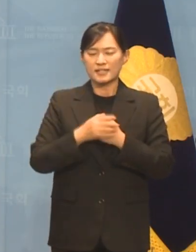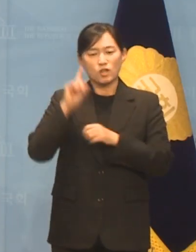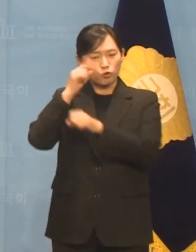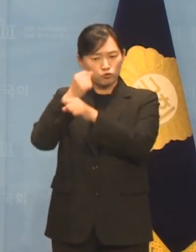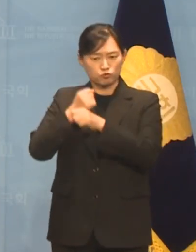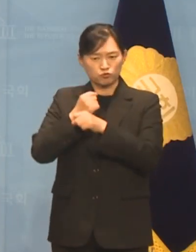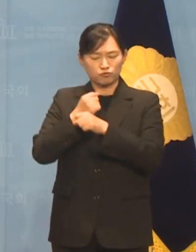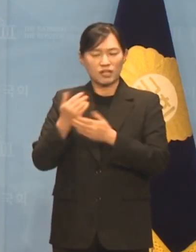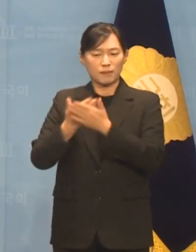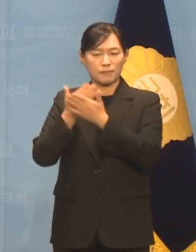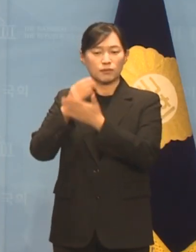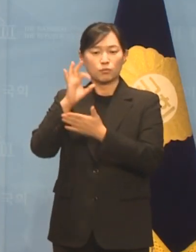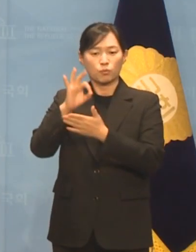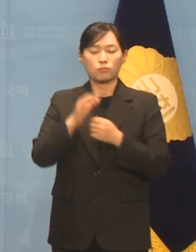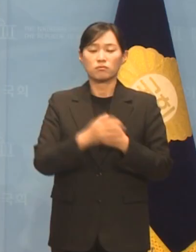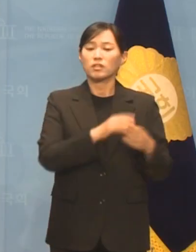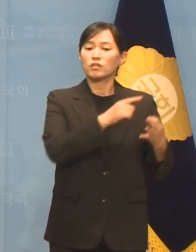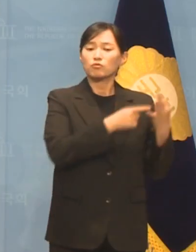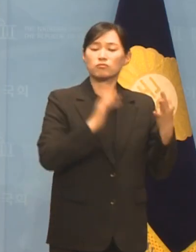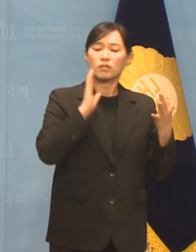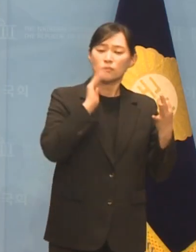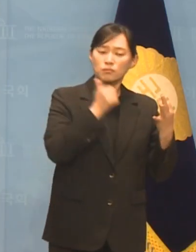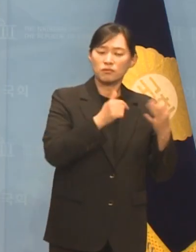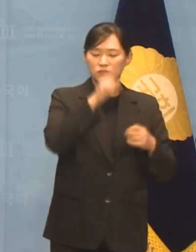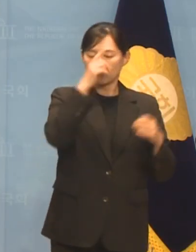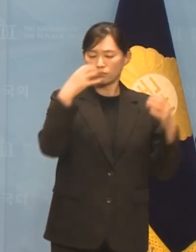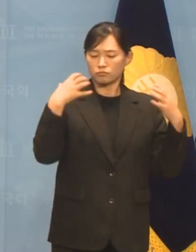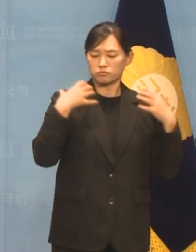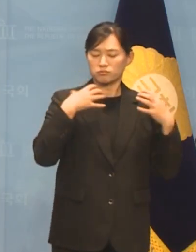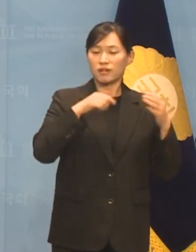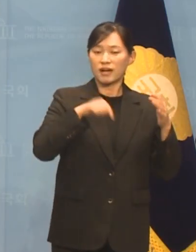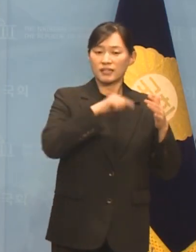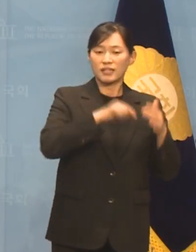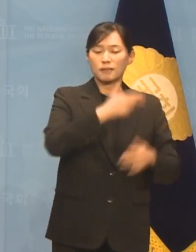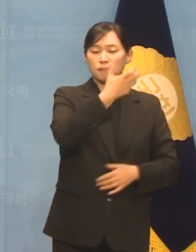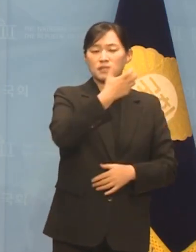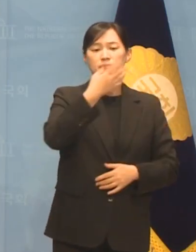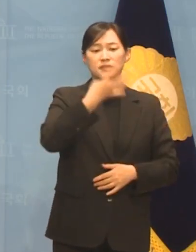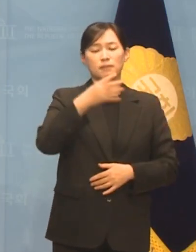예산입니다. 윤 대통령은 이 예산도 정부안의 84%가